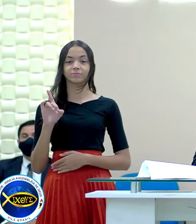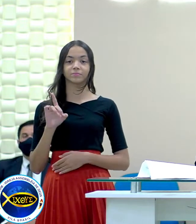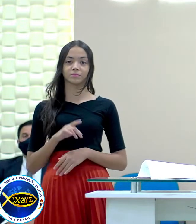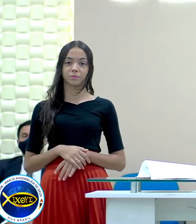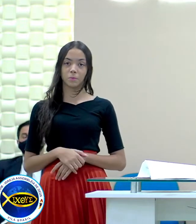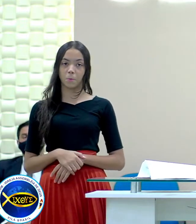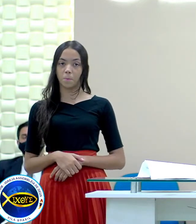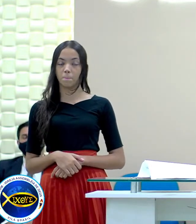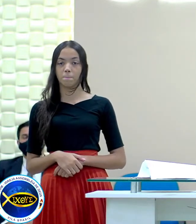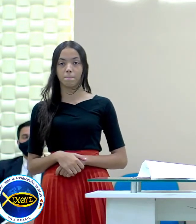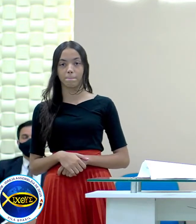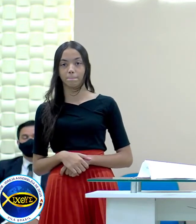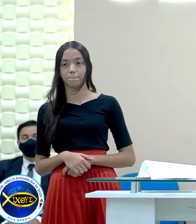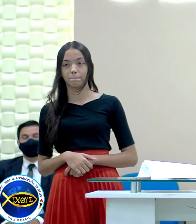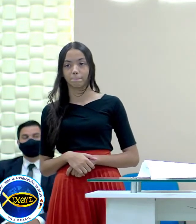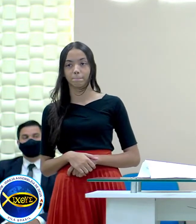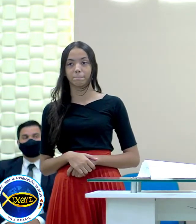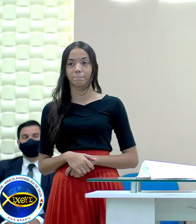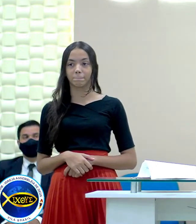sempre.